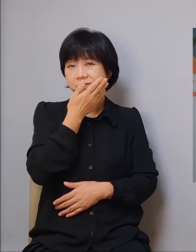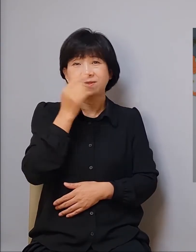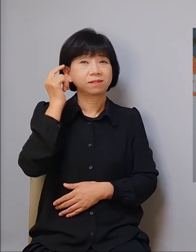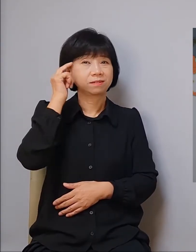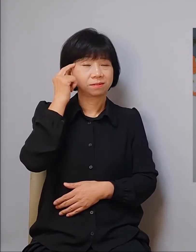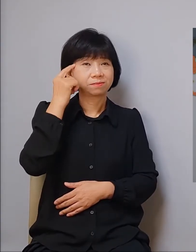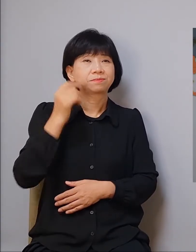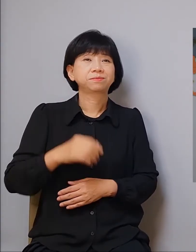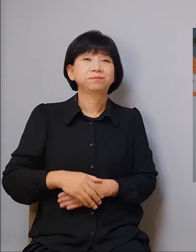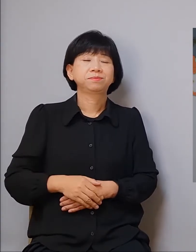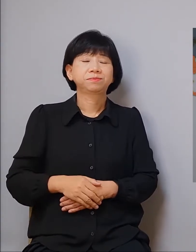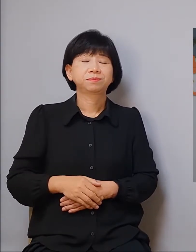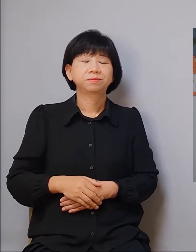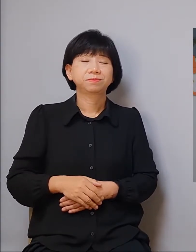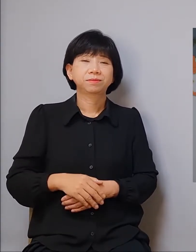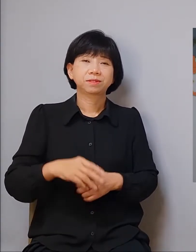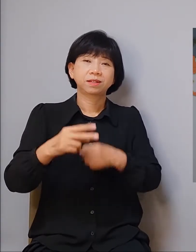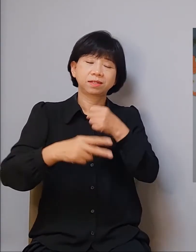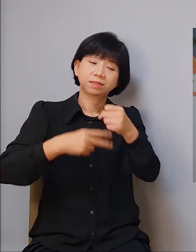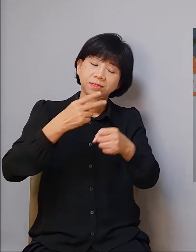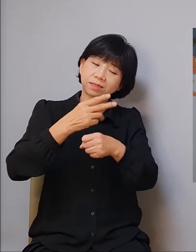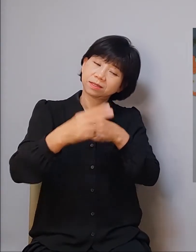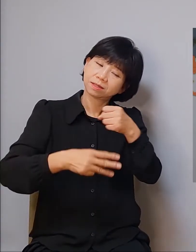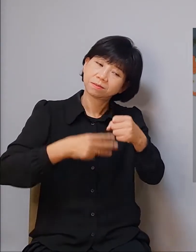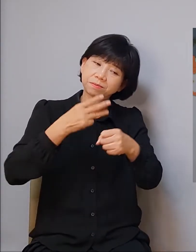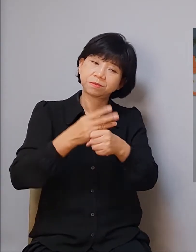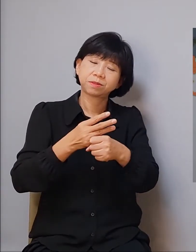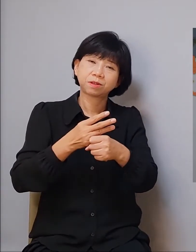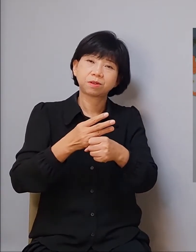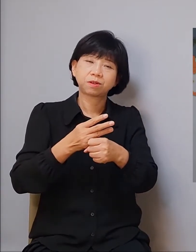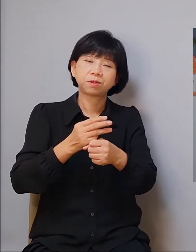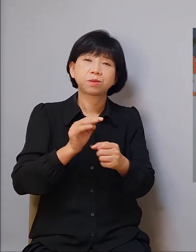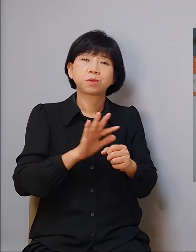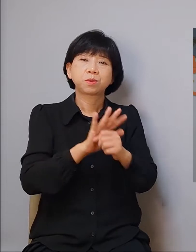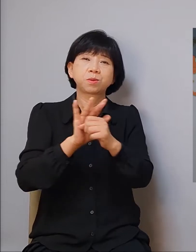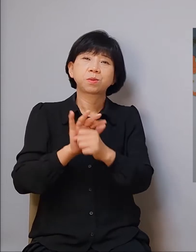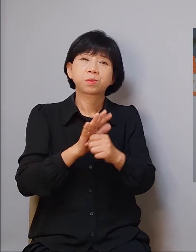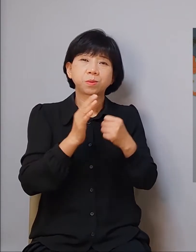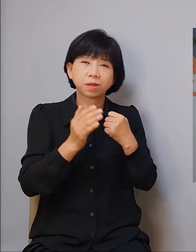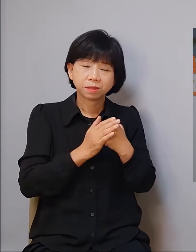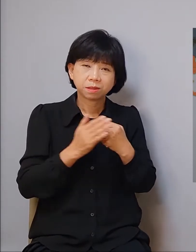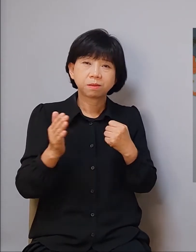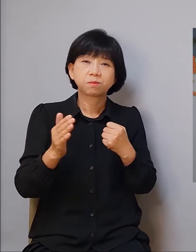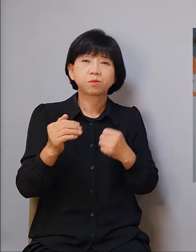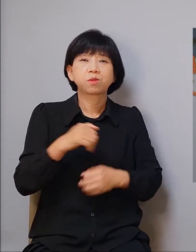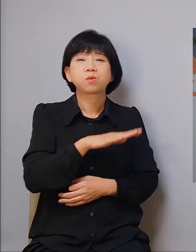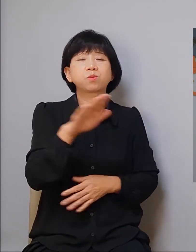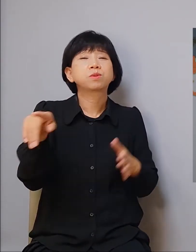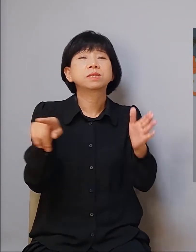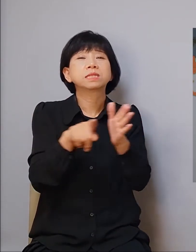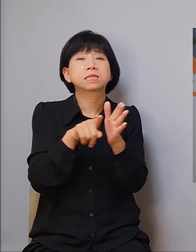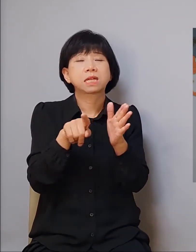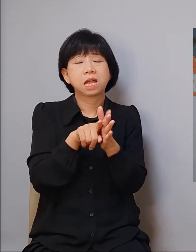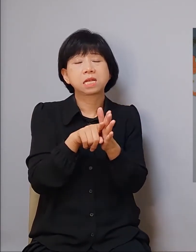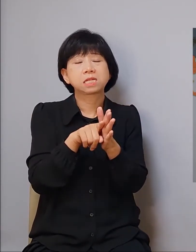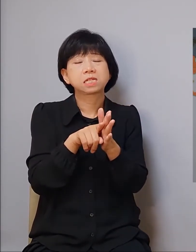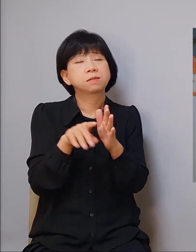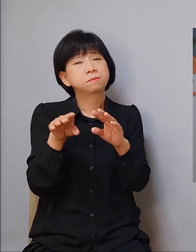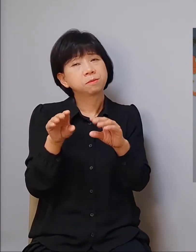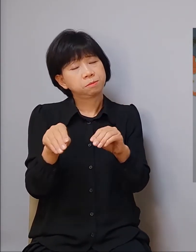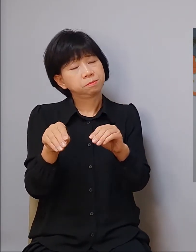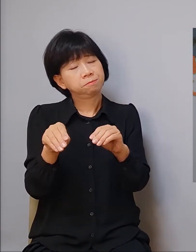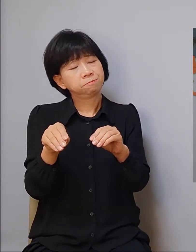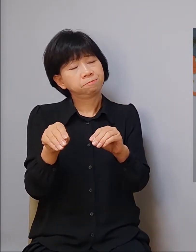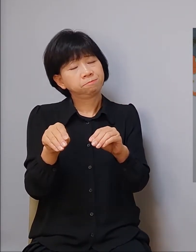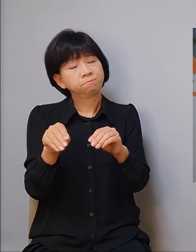같습니다. 2-3년 동안 코로나로 어찌 보면 우리가 신앙이 많이 이렇게 정체됐을 수 있는데 좀 더